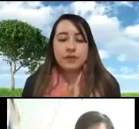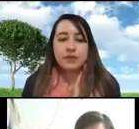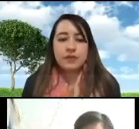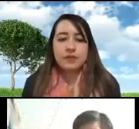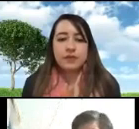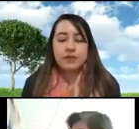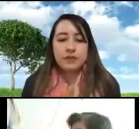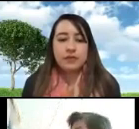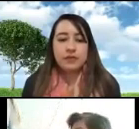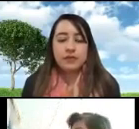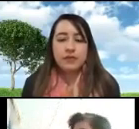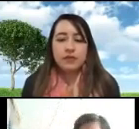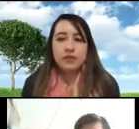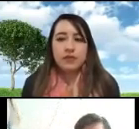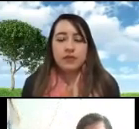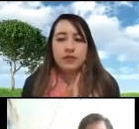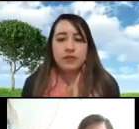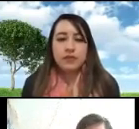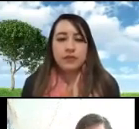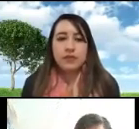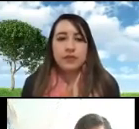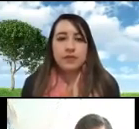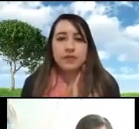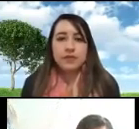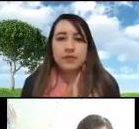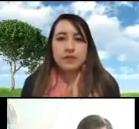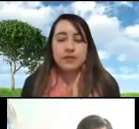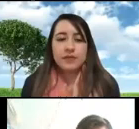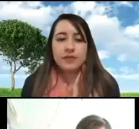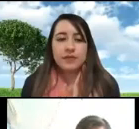coral, mar abierto o lago.